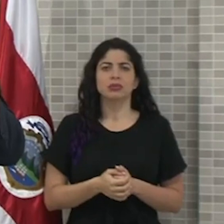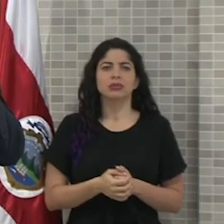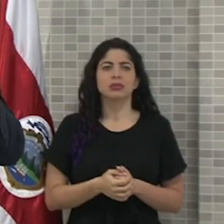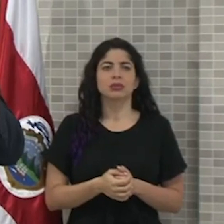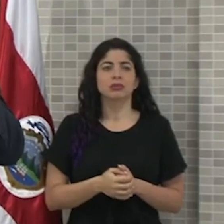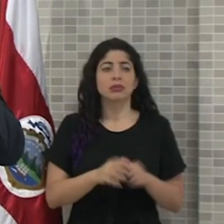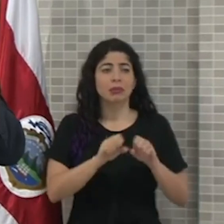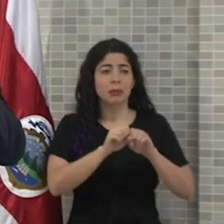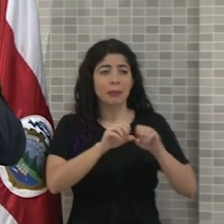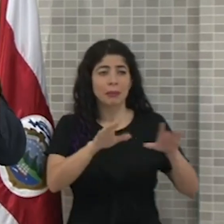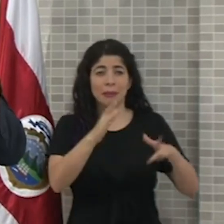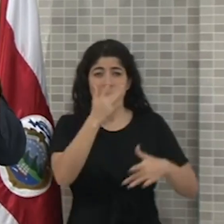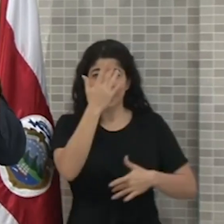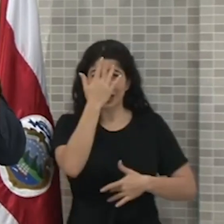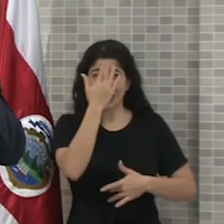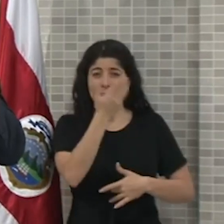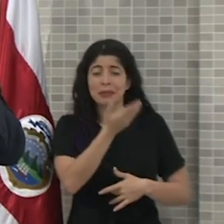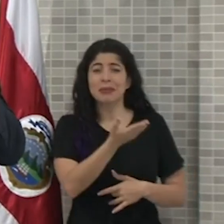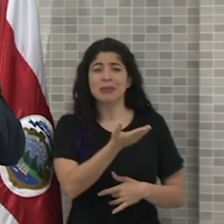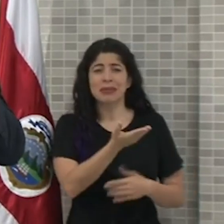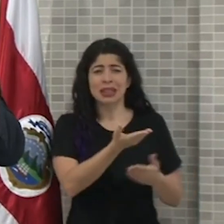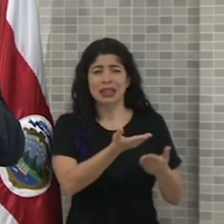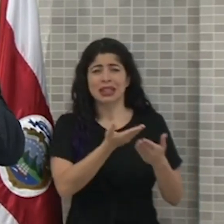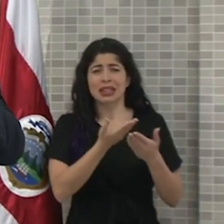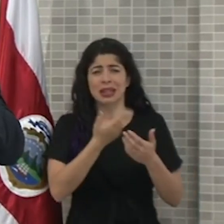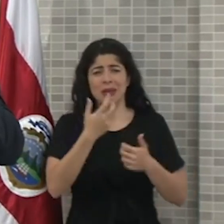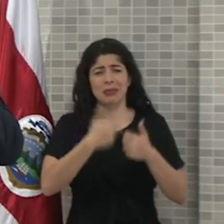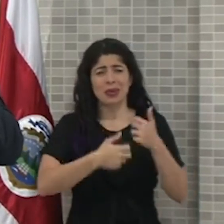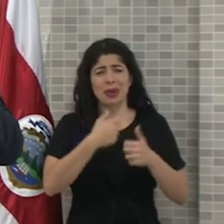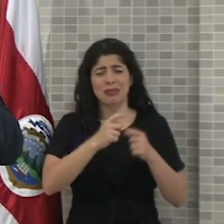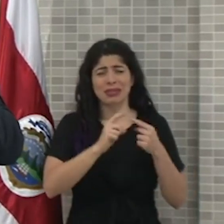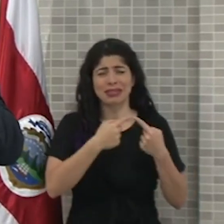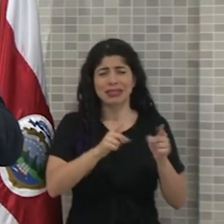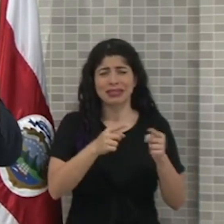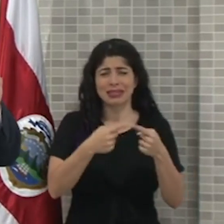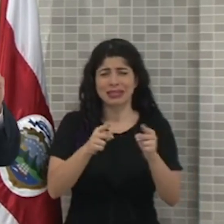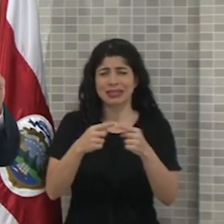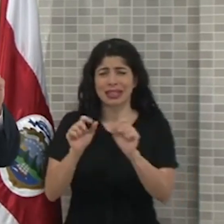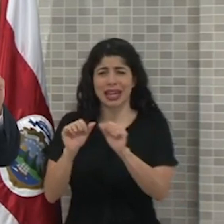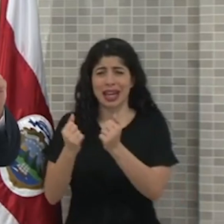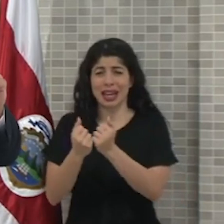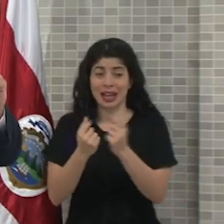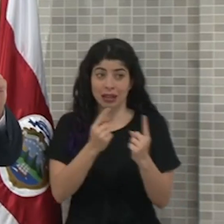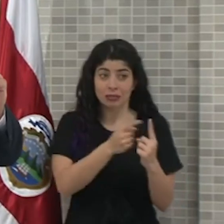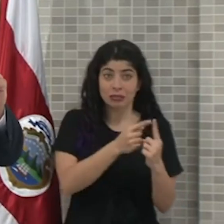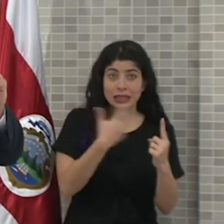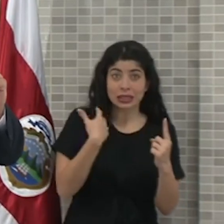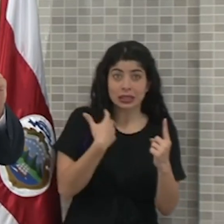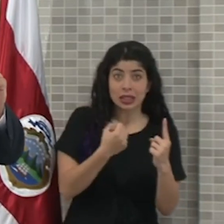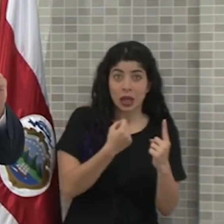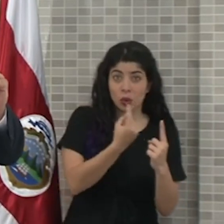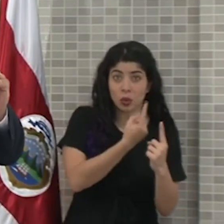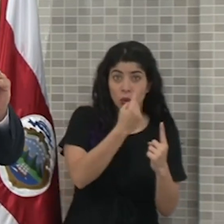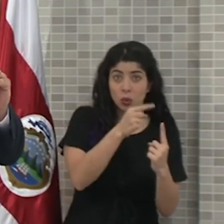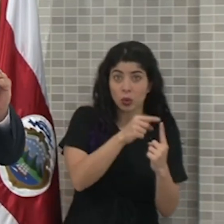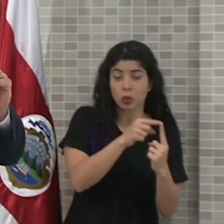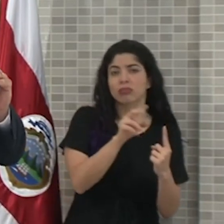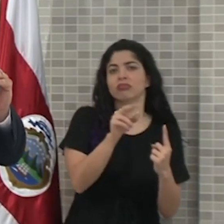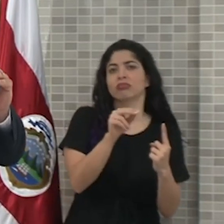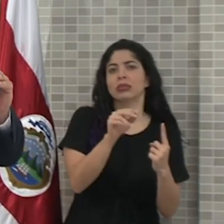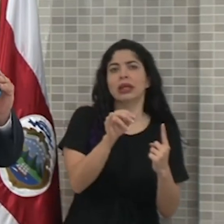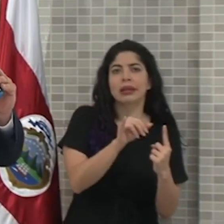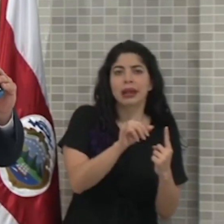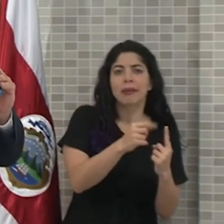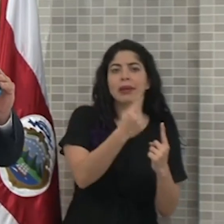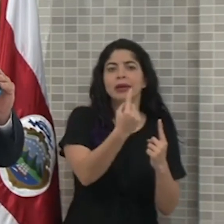La pandemia ha generado una crisis múltiple, no solo en lo sanitario, sino